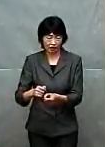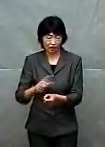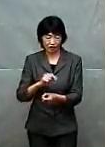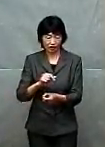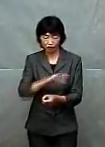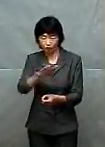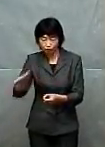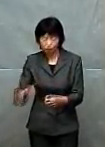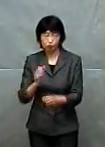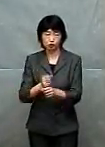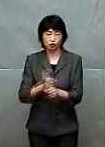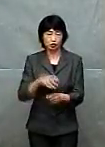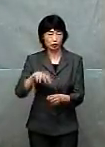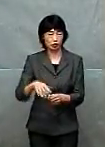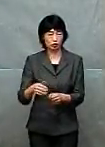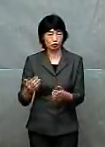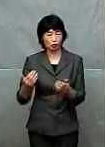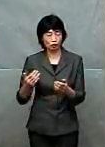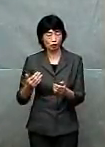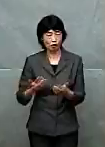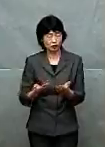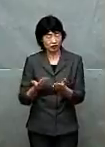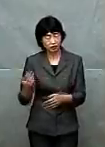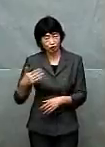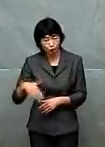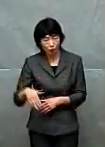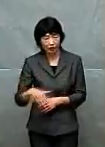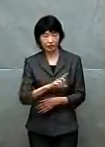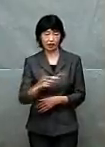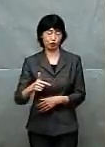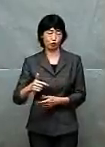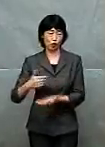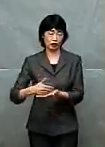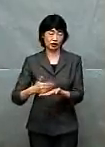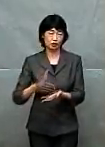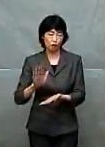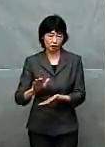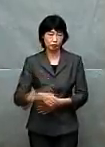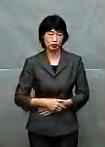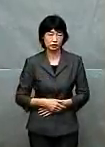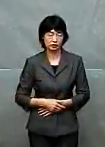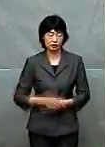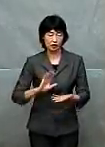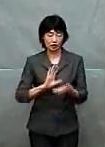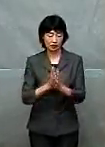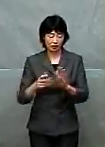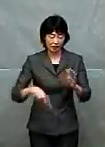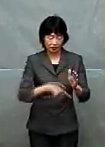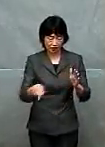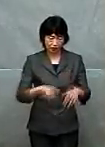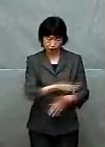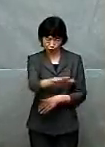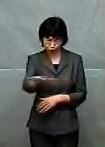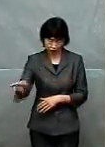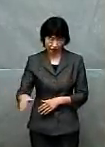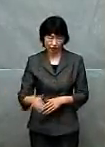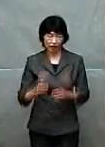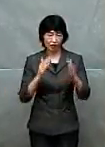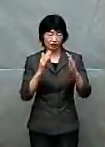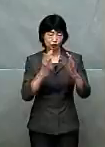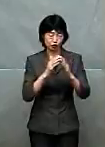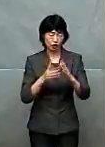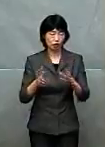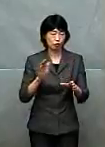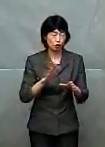情報もありますので、まあ、県内全域でその住宅も含めてやはり耐震